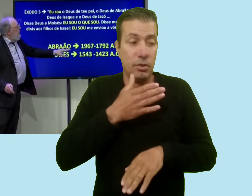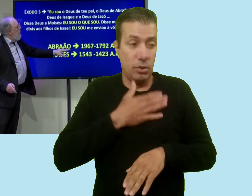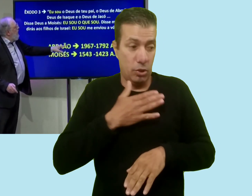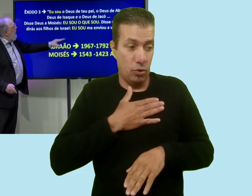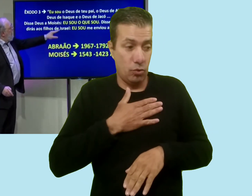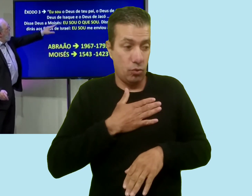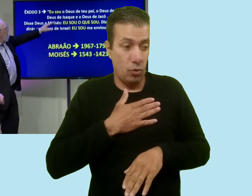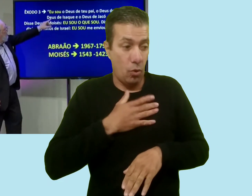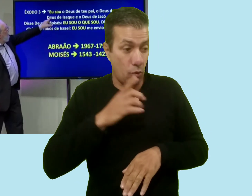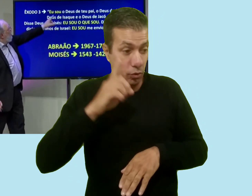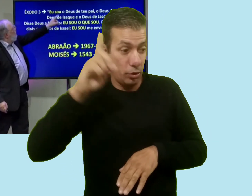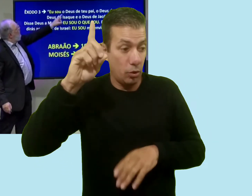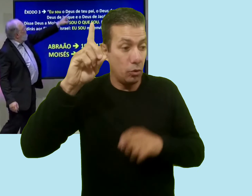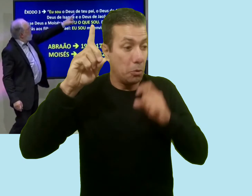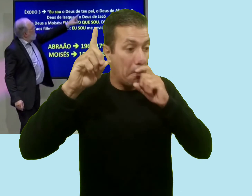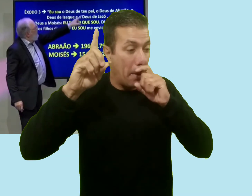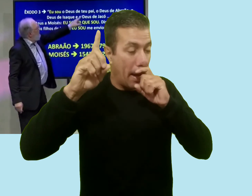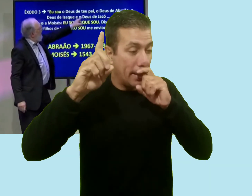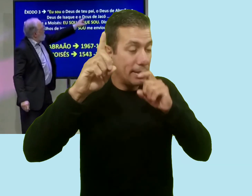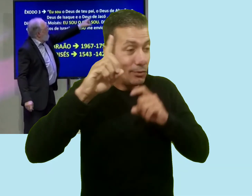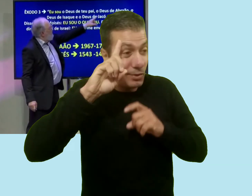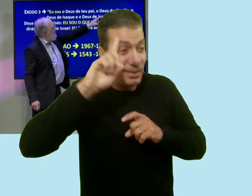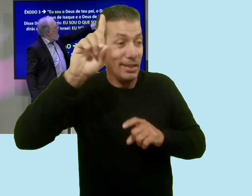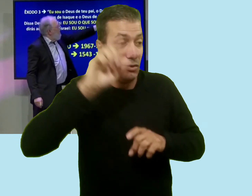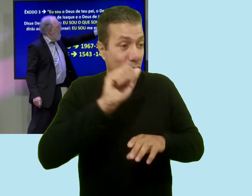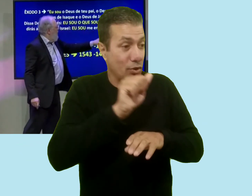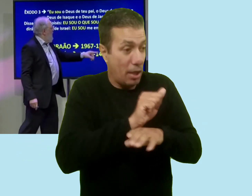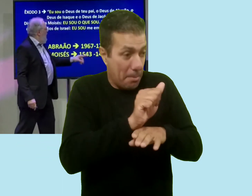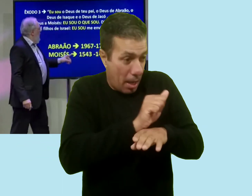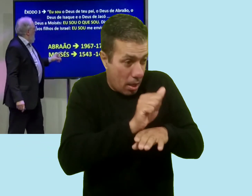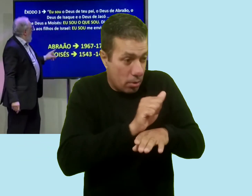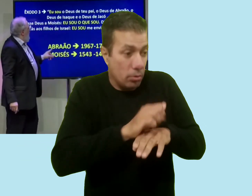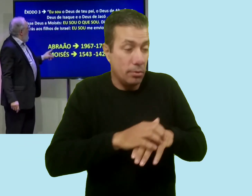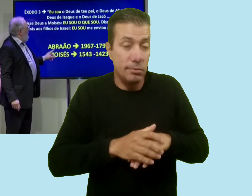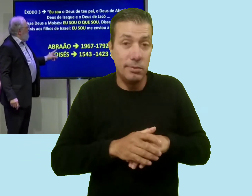Abraão, quando ele fala assim, ó, eu sou o Deus do teu pai, o Deus de Abraão,